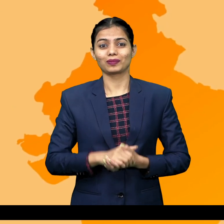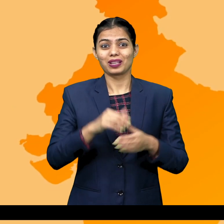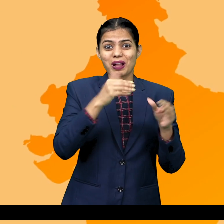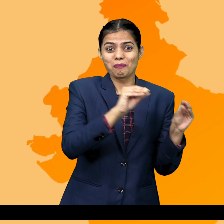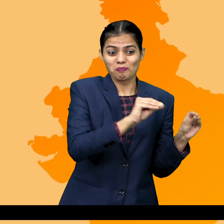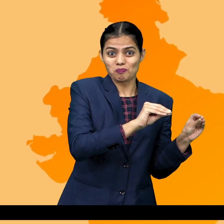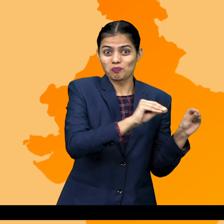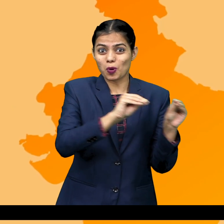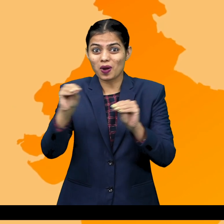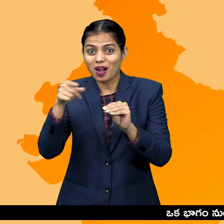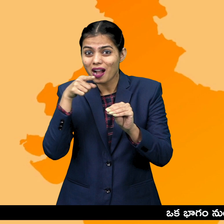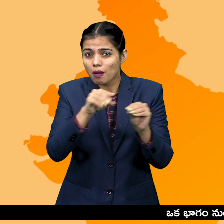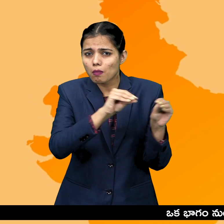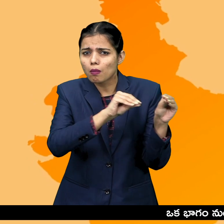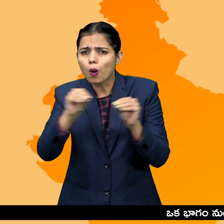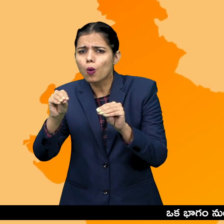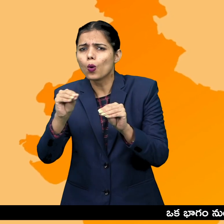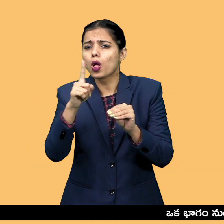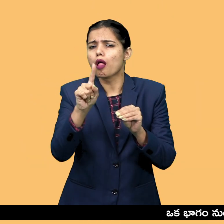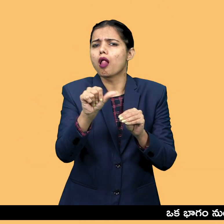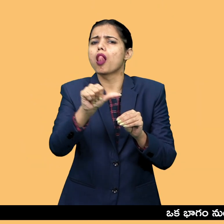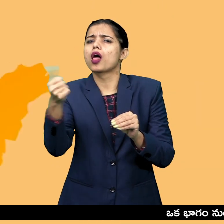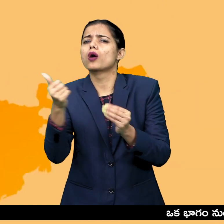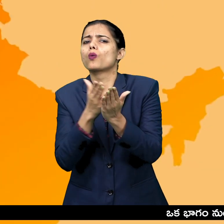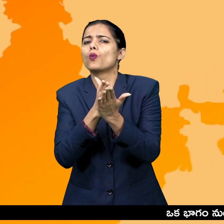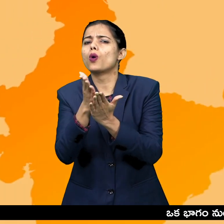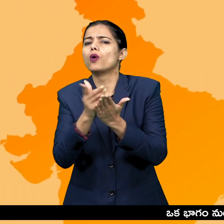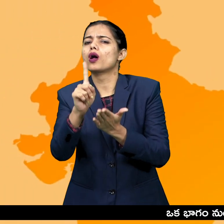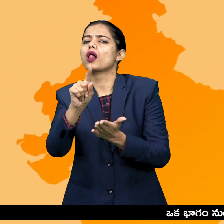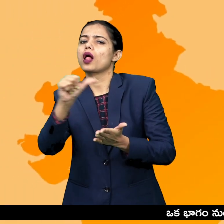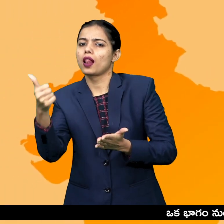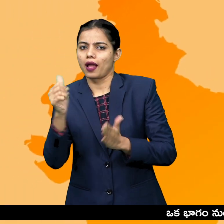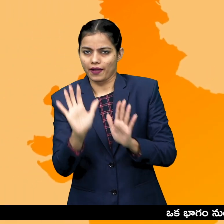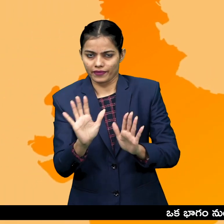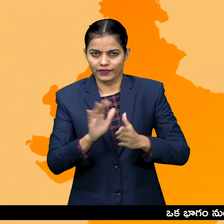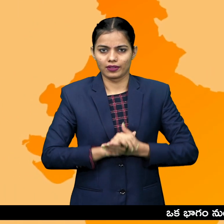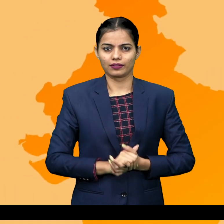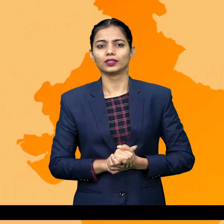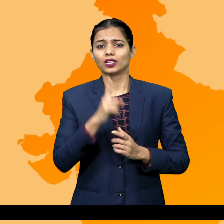వలస, ఒక భాగం నుండి మరొక భాగానికి కదలిక. హత్య,